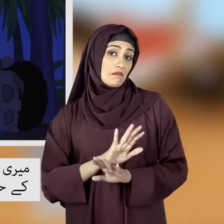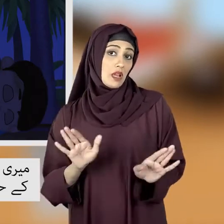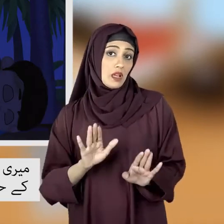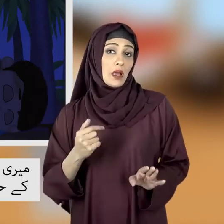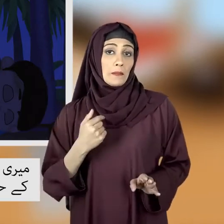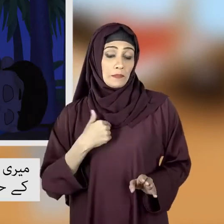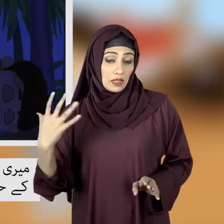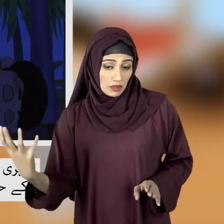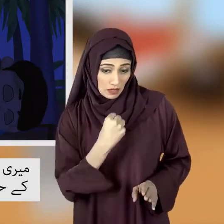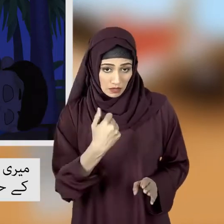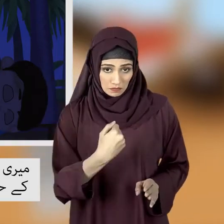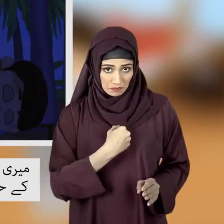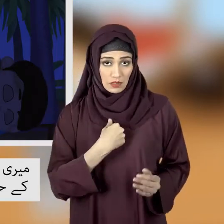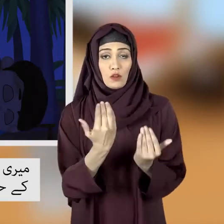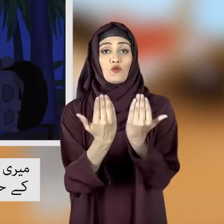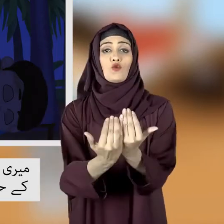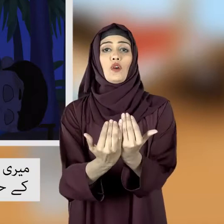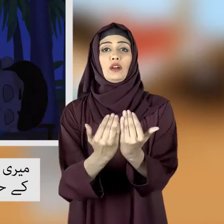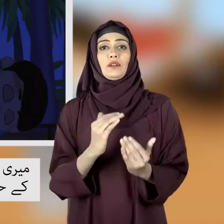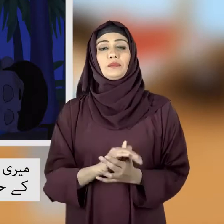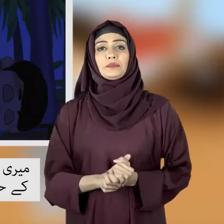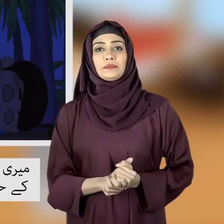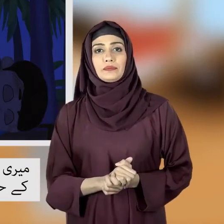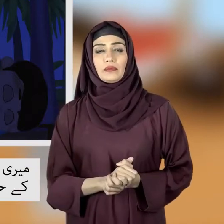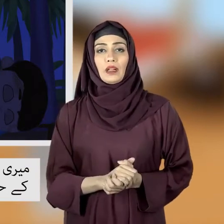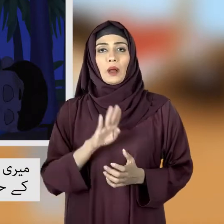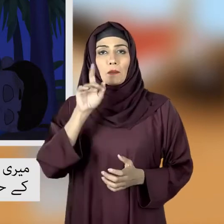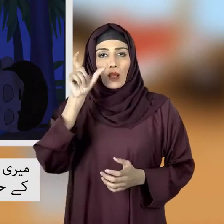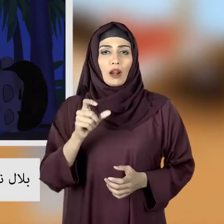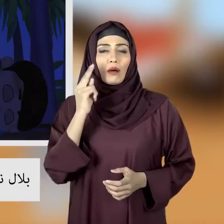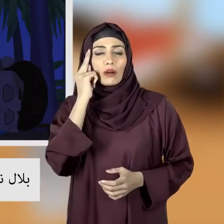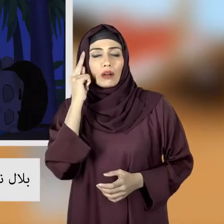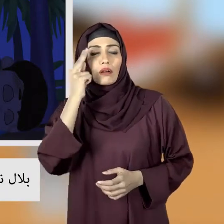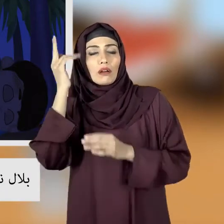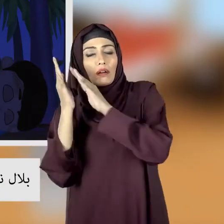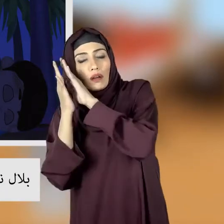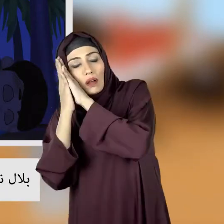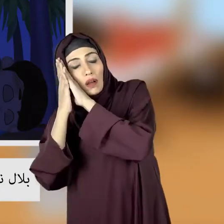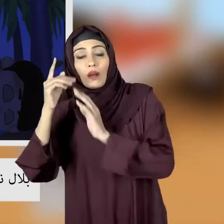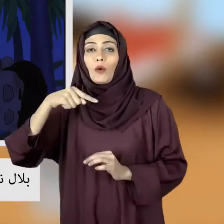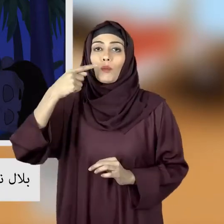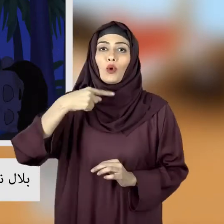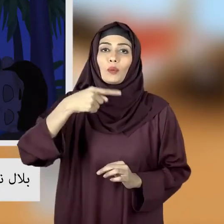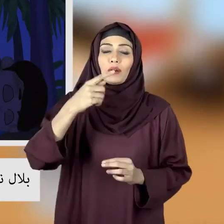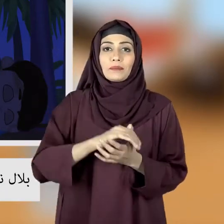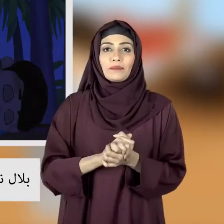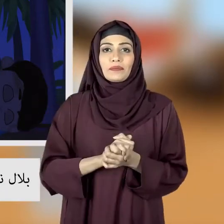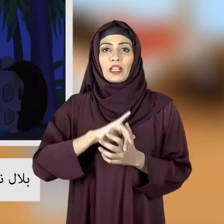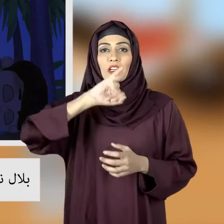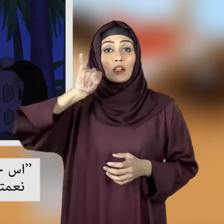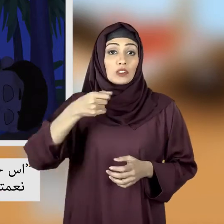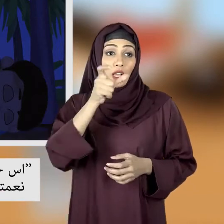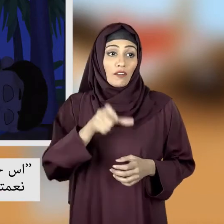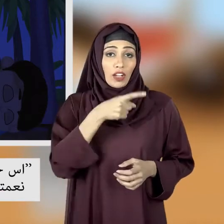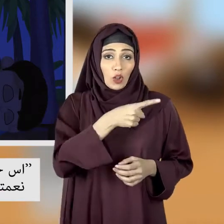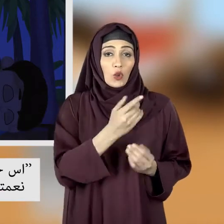لیے ہیں اور میں نے اس کے حصول کے لیے ہی دعا کی تھی۔ بلال نے نیم غنودگی کی کیفیت میں کہا،